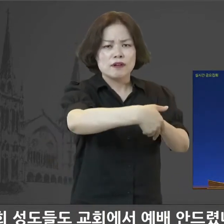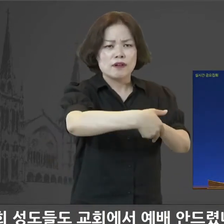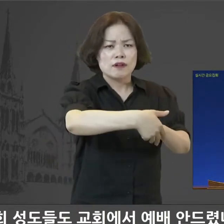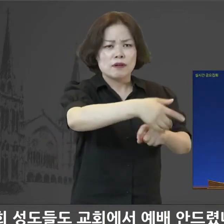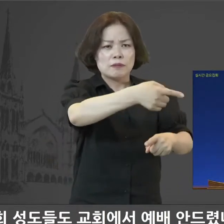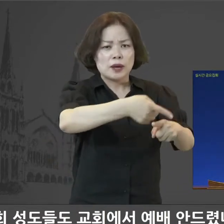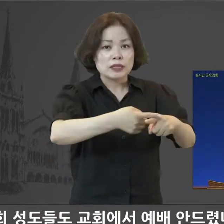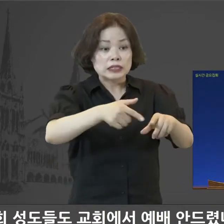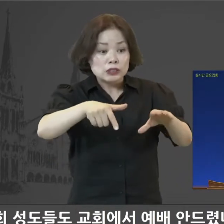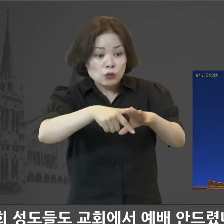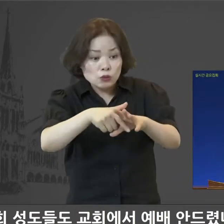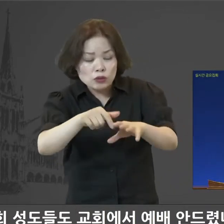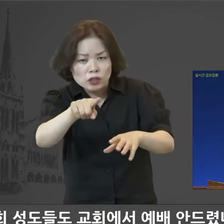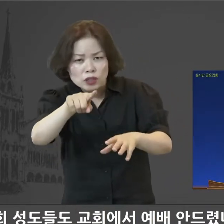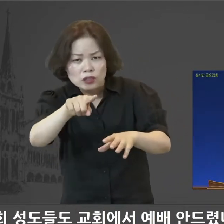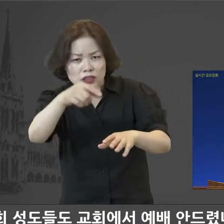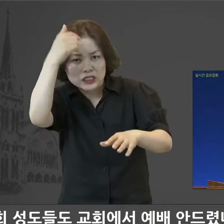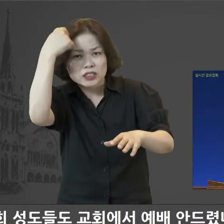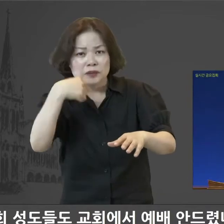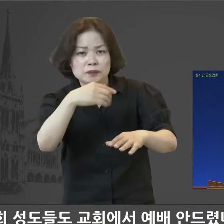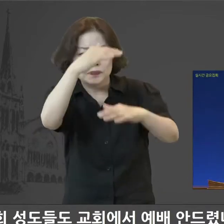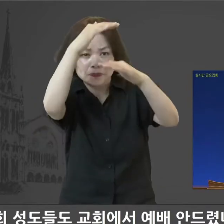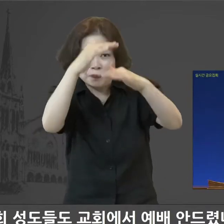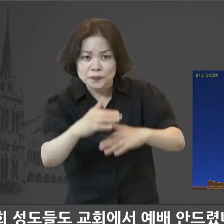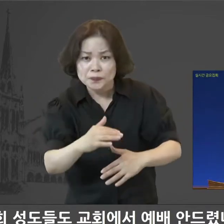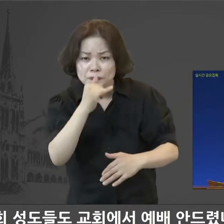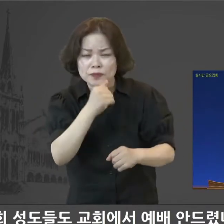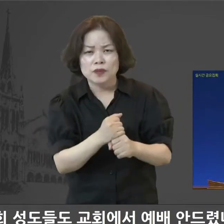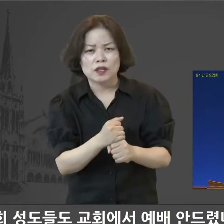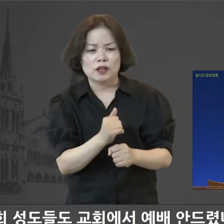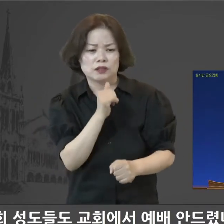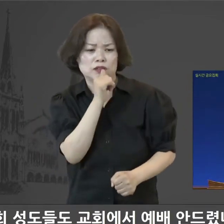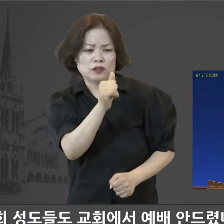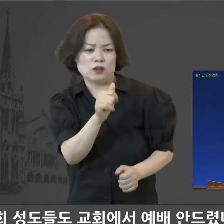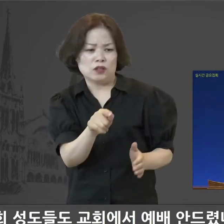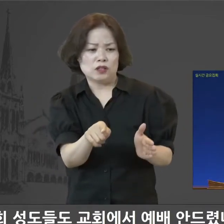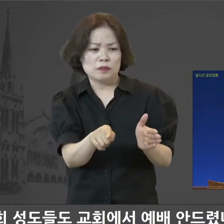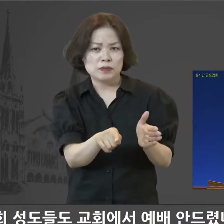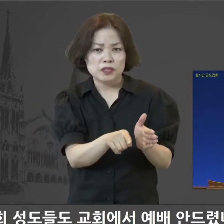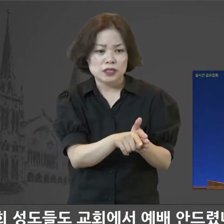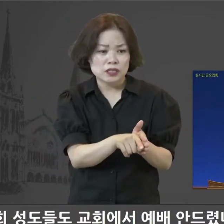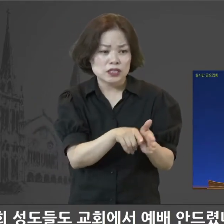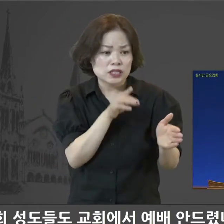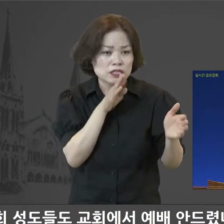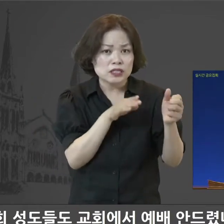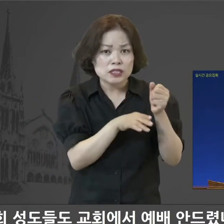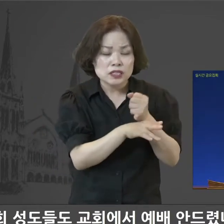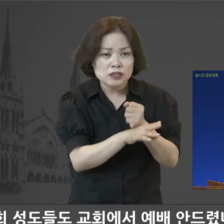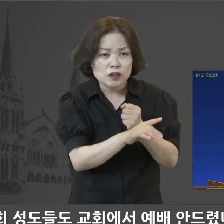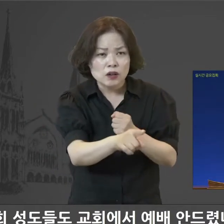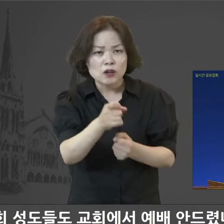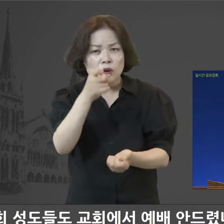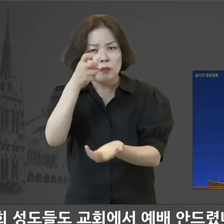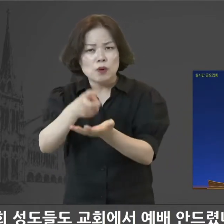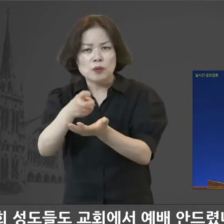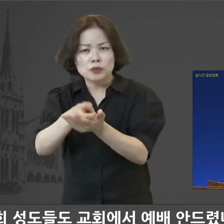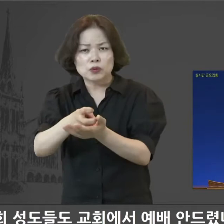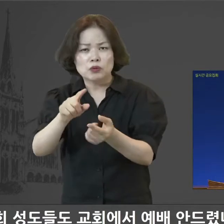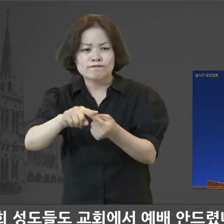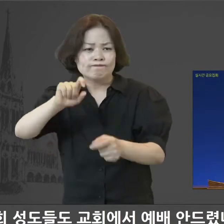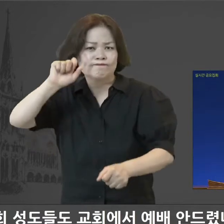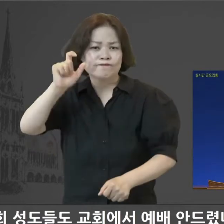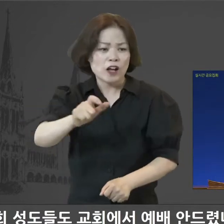맞아요. 그리고 절대 진리를 믿는 사람들이 틀렸다라고 하는 것을 법과 정치로 강요하는 시대가